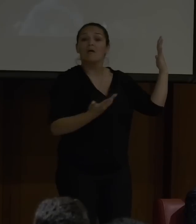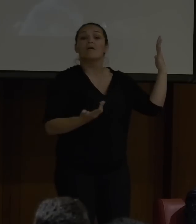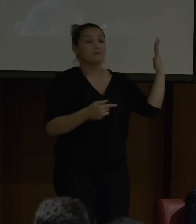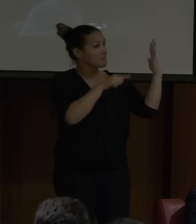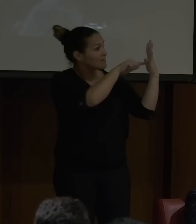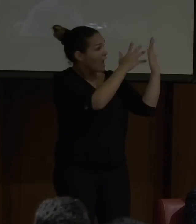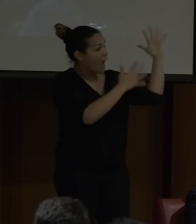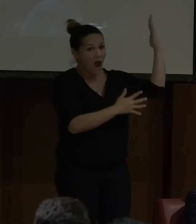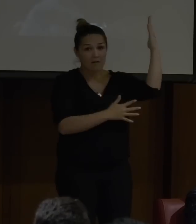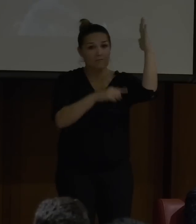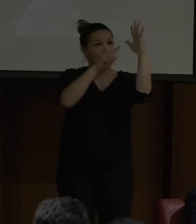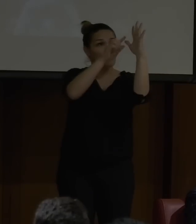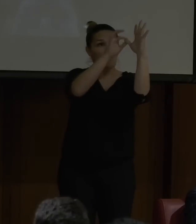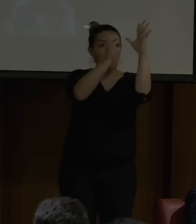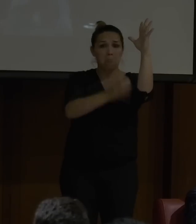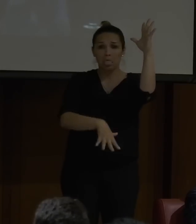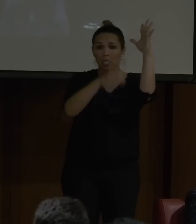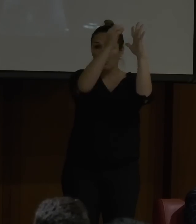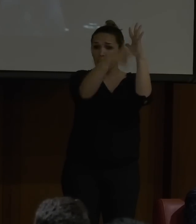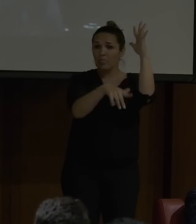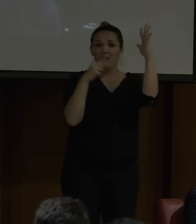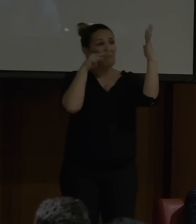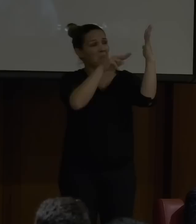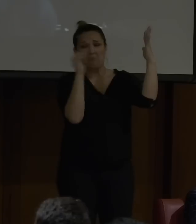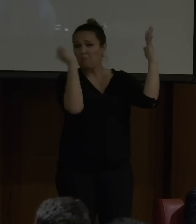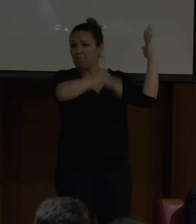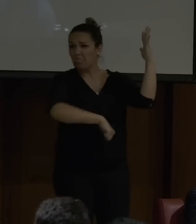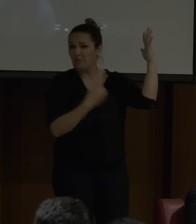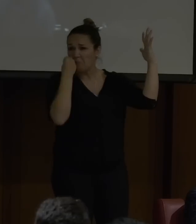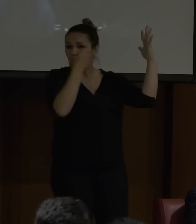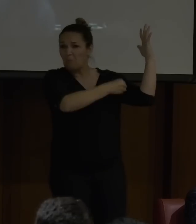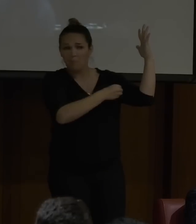cuando los árboles están deshojados, no los miran,